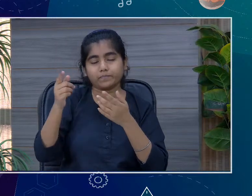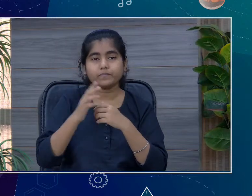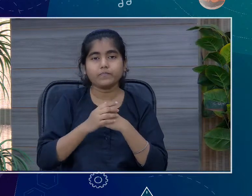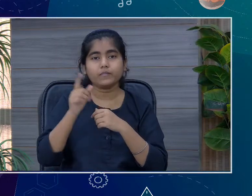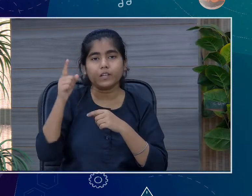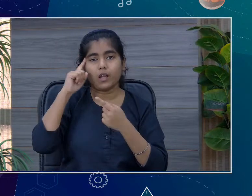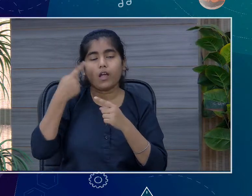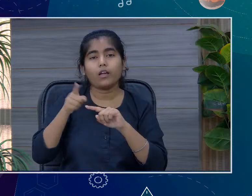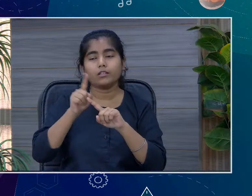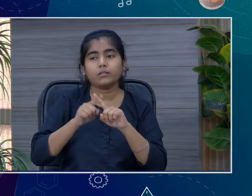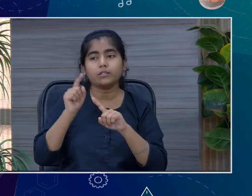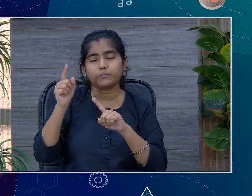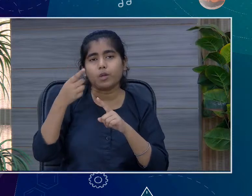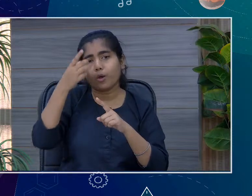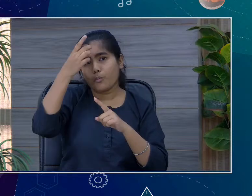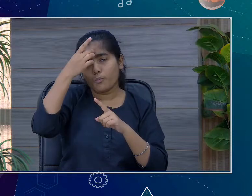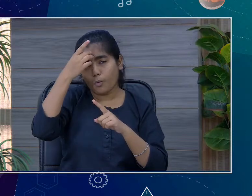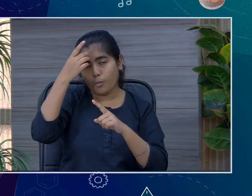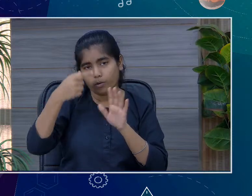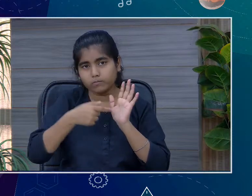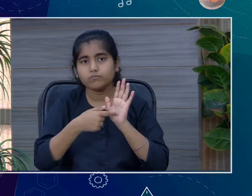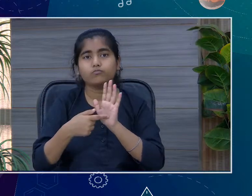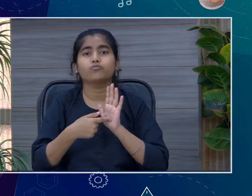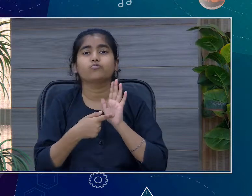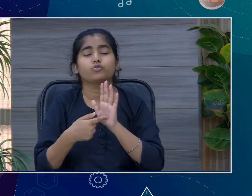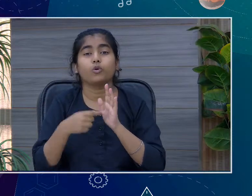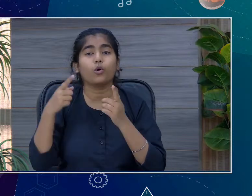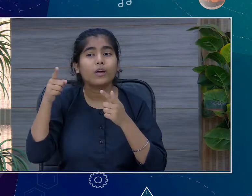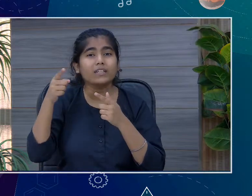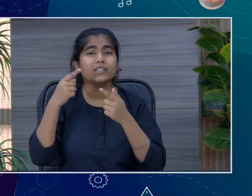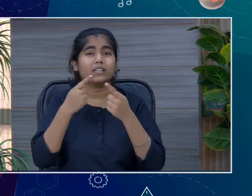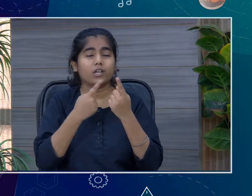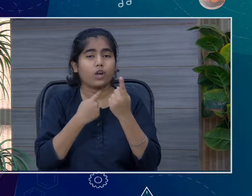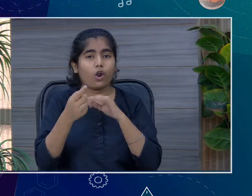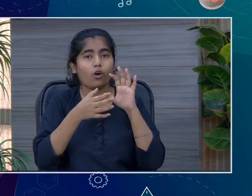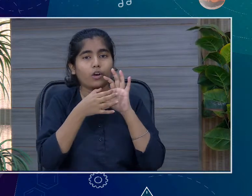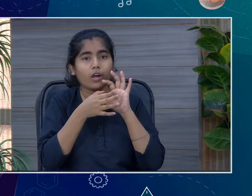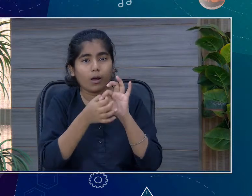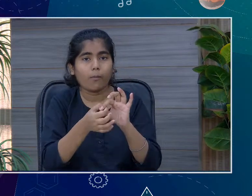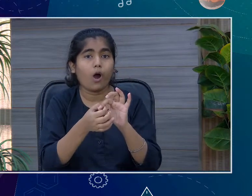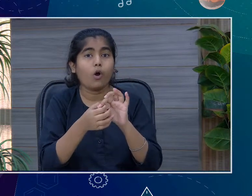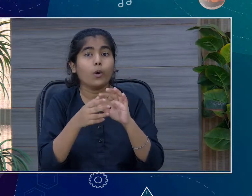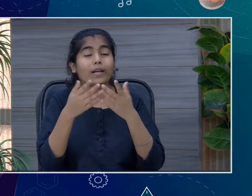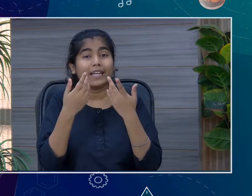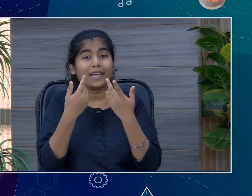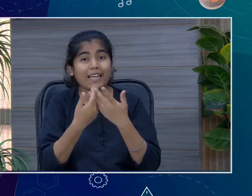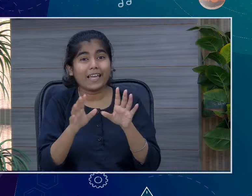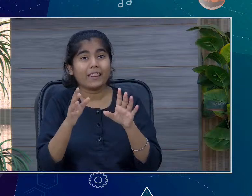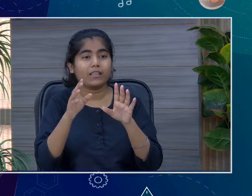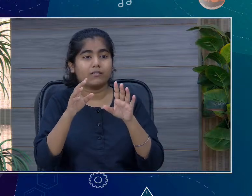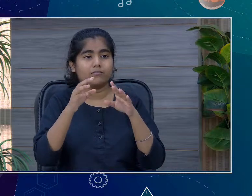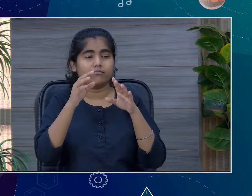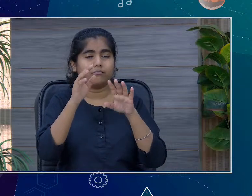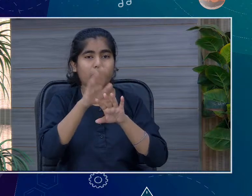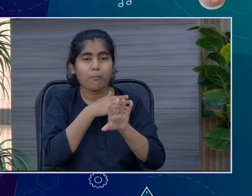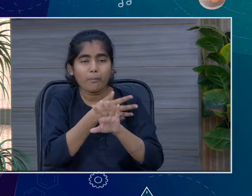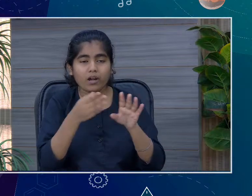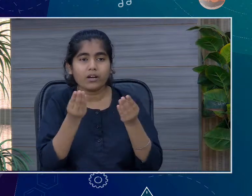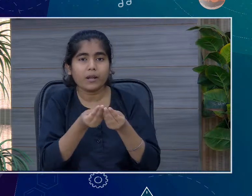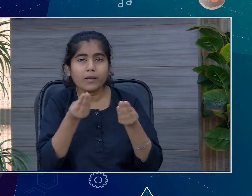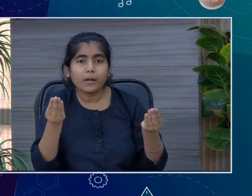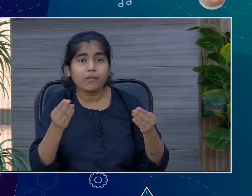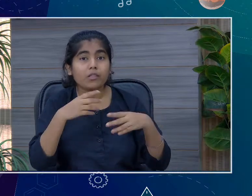नेटवर्क इशू हो गया था. शी वॉज टॉकिंग अबाउट मेकिंग करिकुलर मटेरियल एक्सेसिबल इन